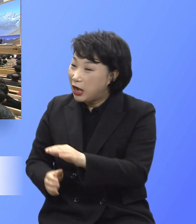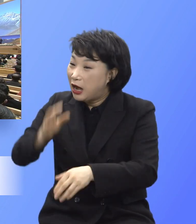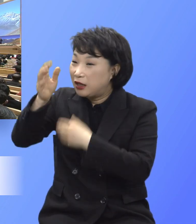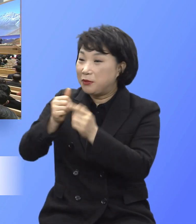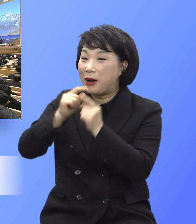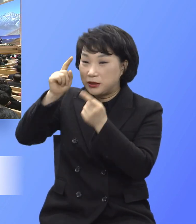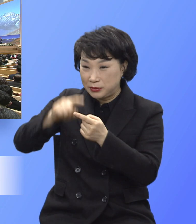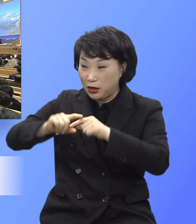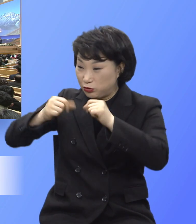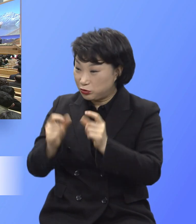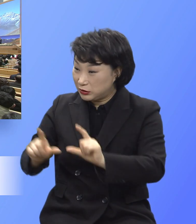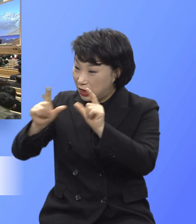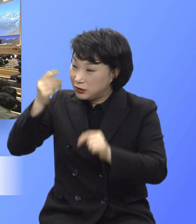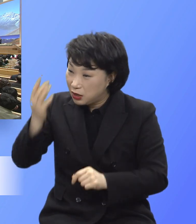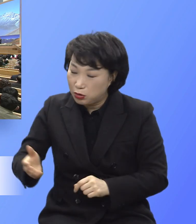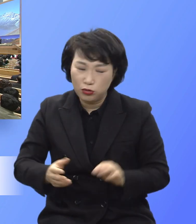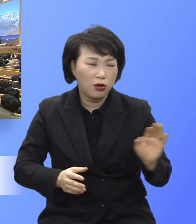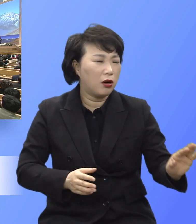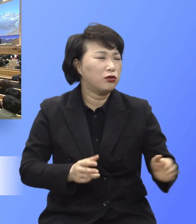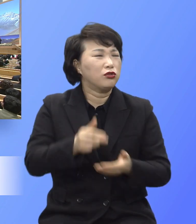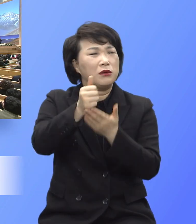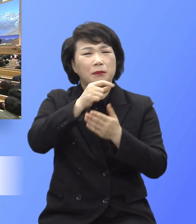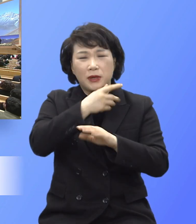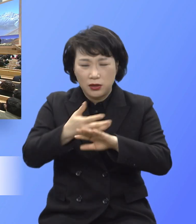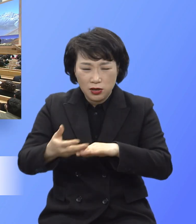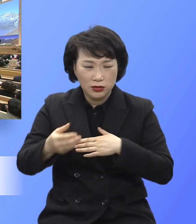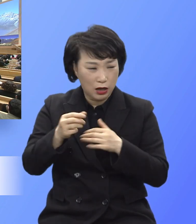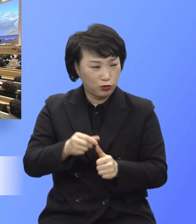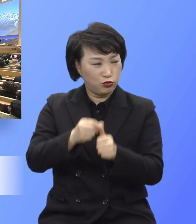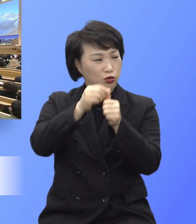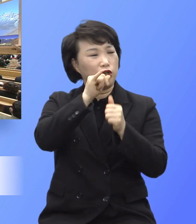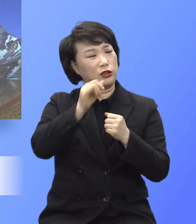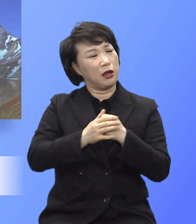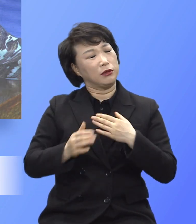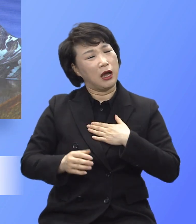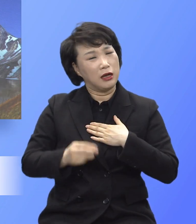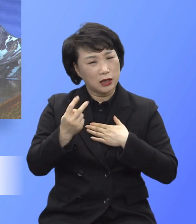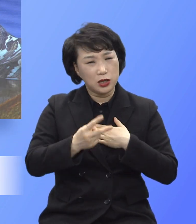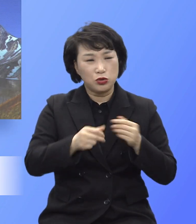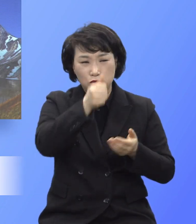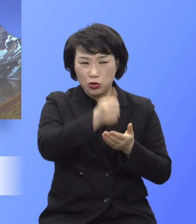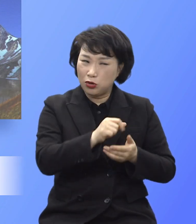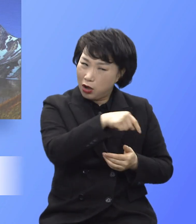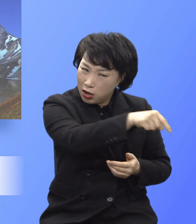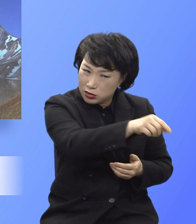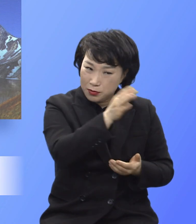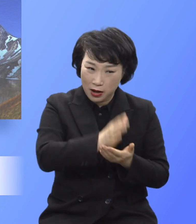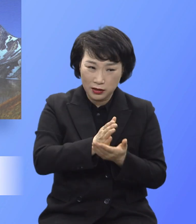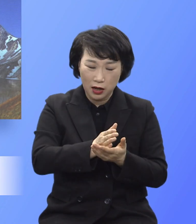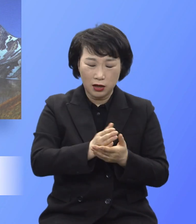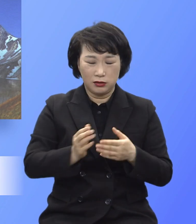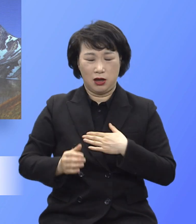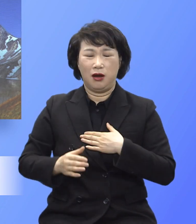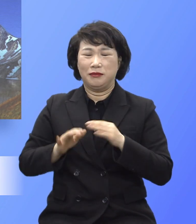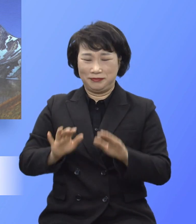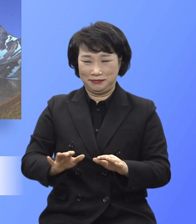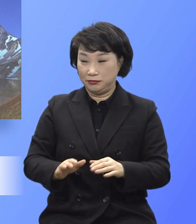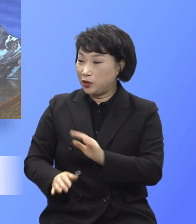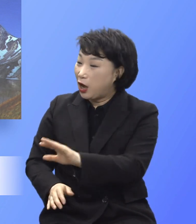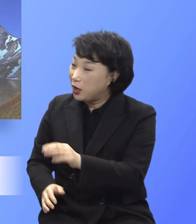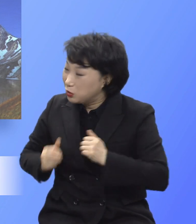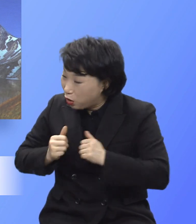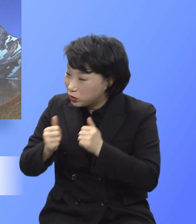하나님 말씀대로 살아? 주님이 피 흘려서 나를 구원했더니 다시는 죄로 돌아가지 않으려고. 너 왜